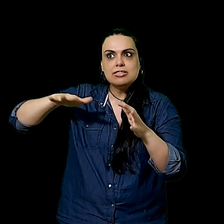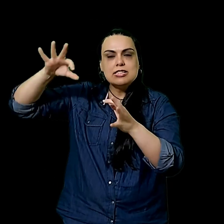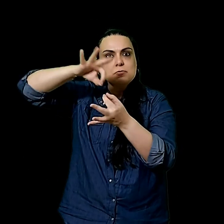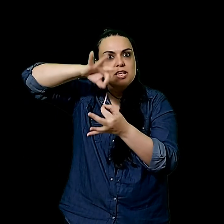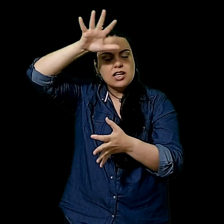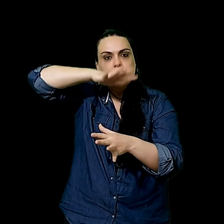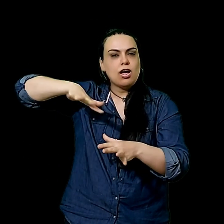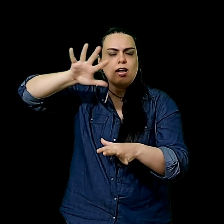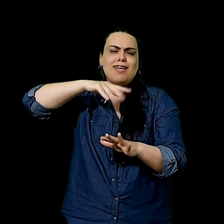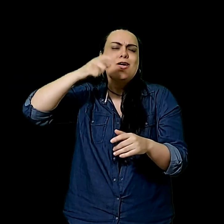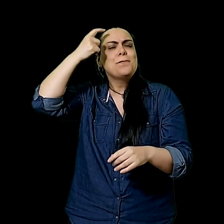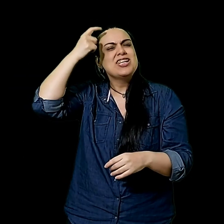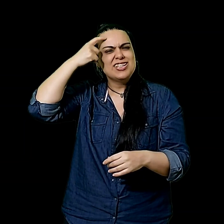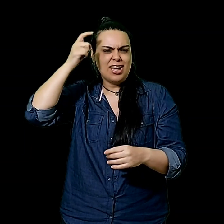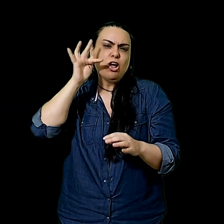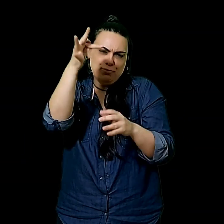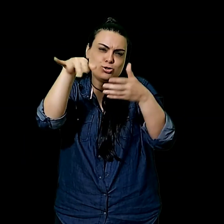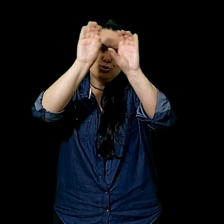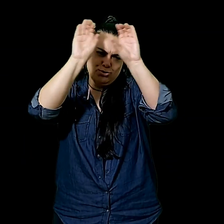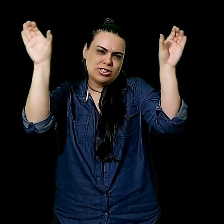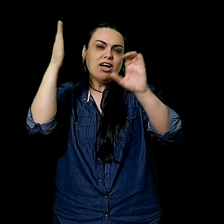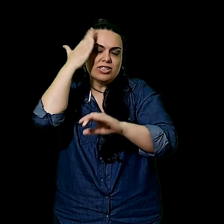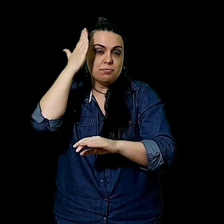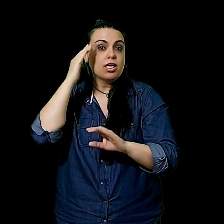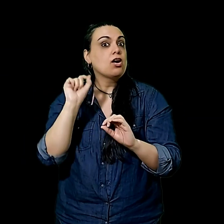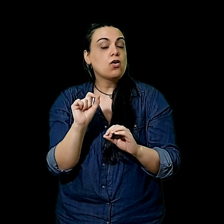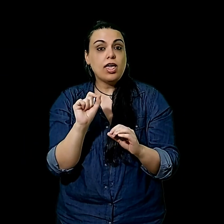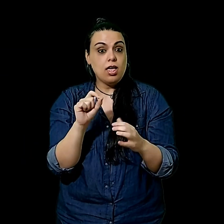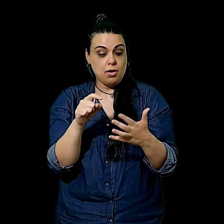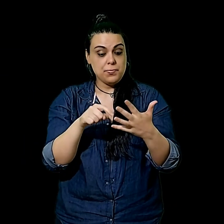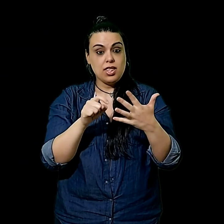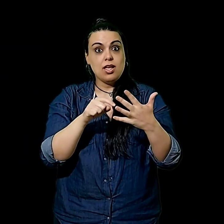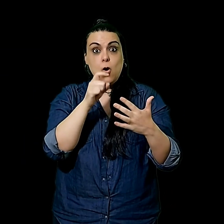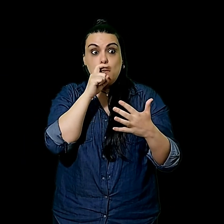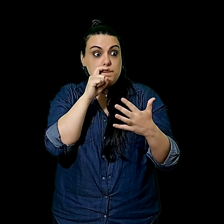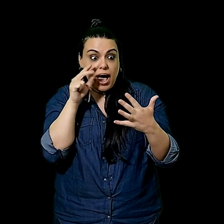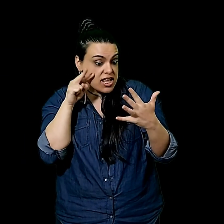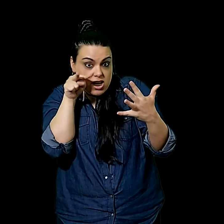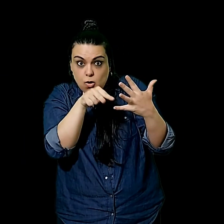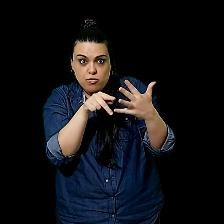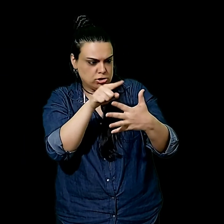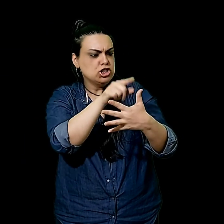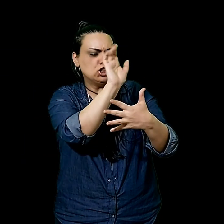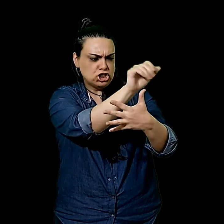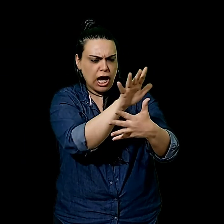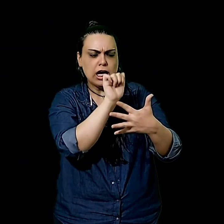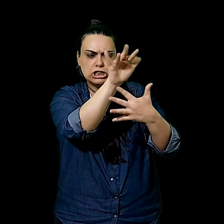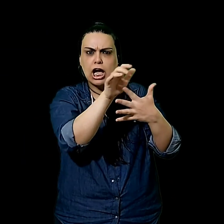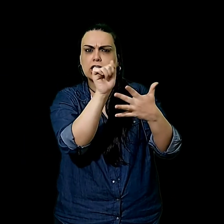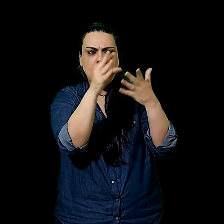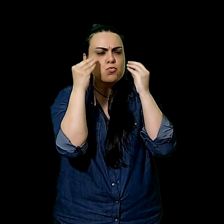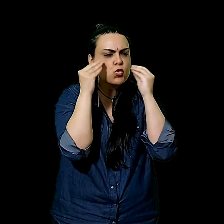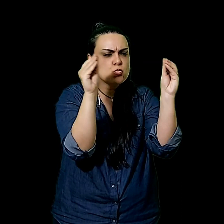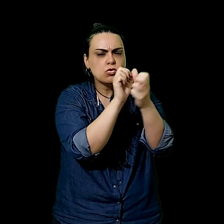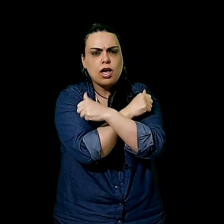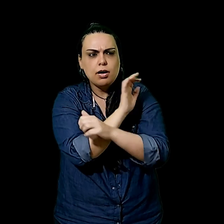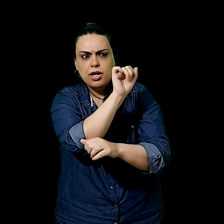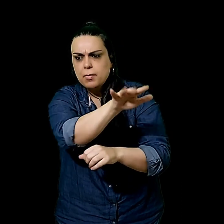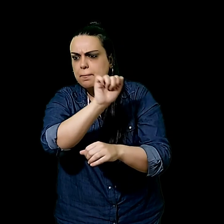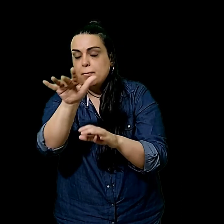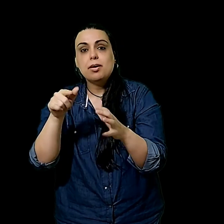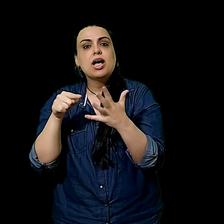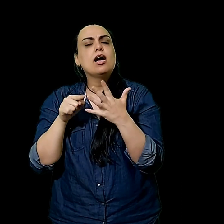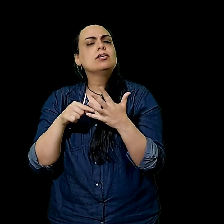fico pensando, só a eternidade vai revelar. Uma vez que ele não pôde vê-la, o que ele pediu a Deus sobre a vida dela. E hoje, a Raquel